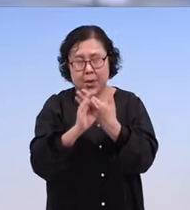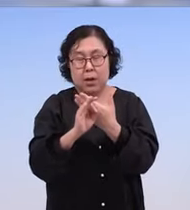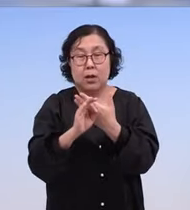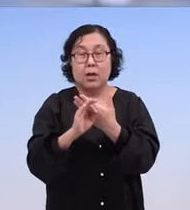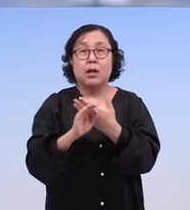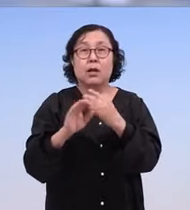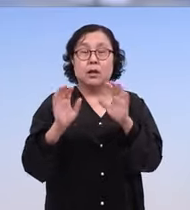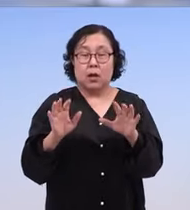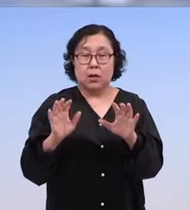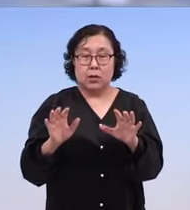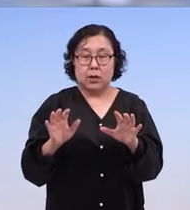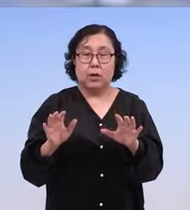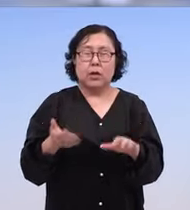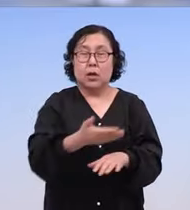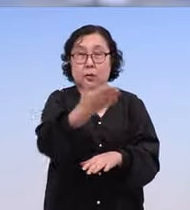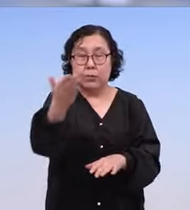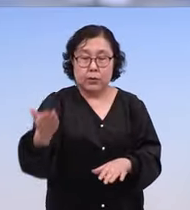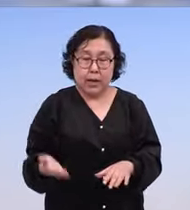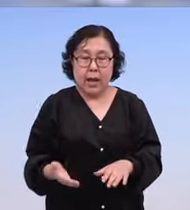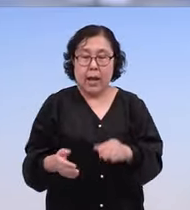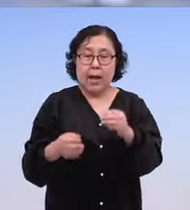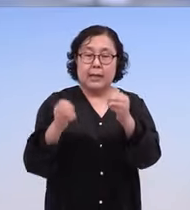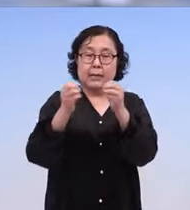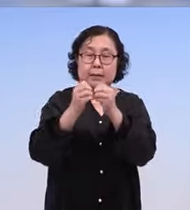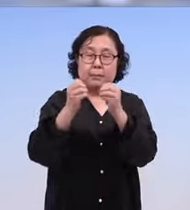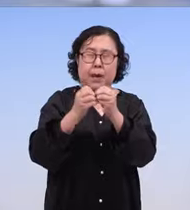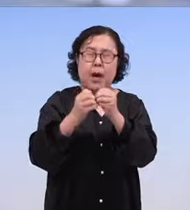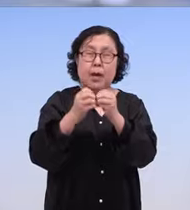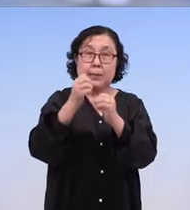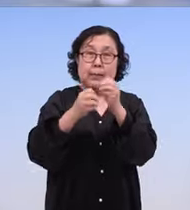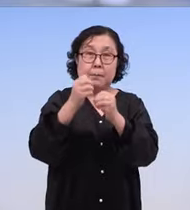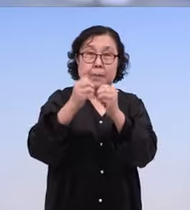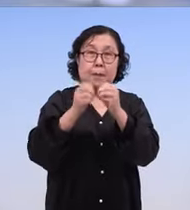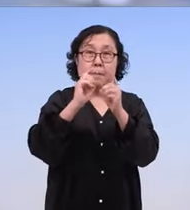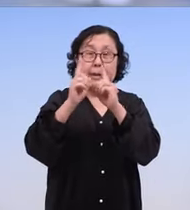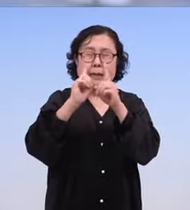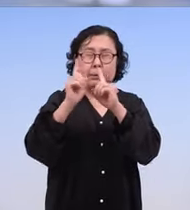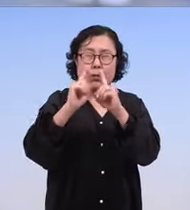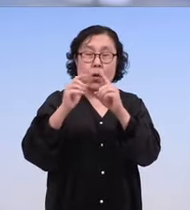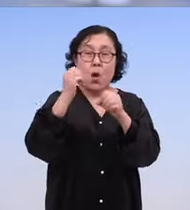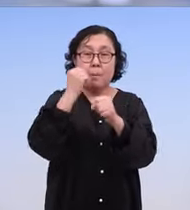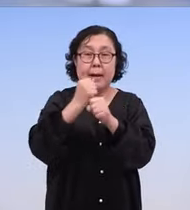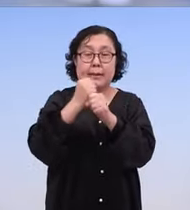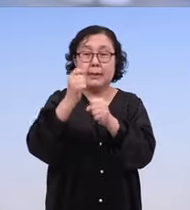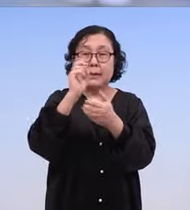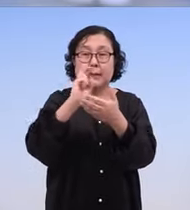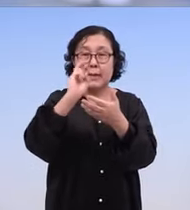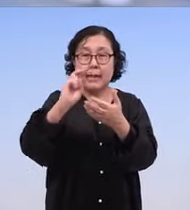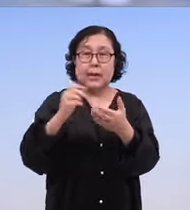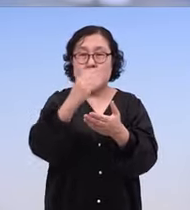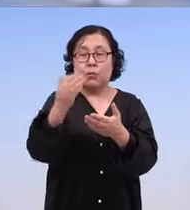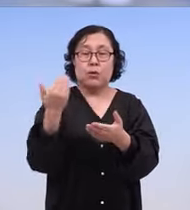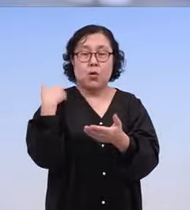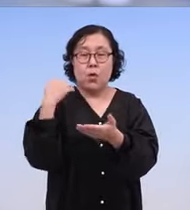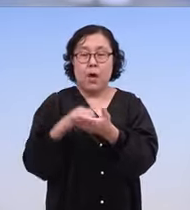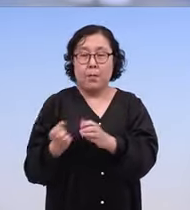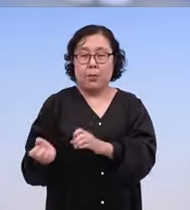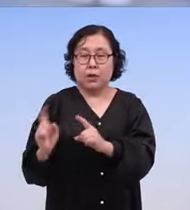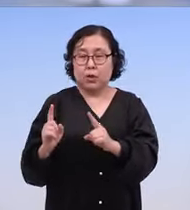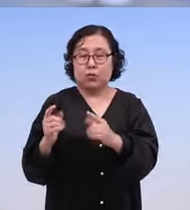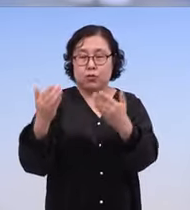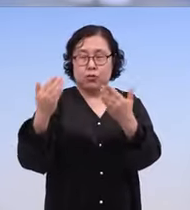하나님의 말씀으로 만든 이 찬양이 여러분을 회복시켜 주시는 능력이 될 줄로 믿습니다. 우리 찬양 같이 한번 힘을